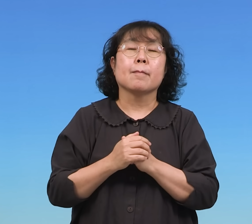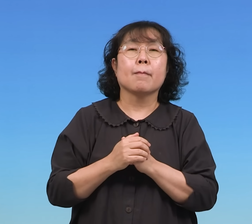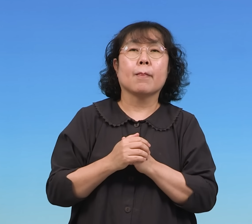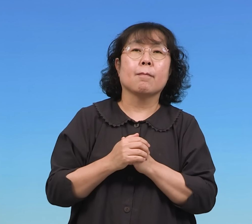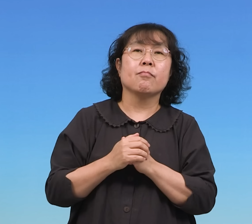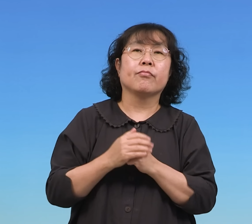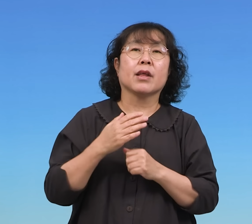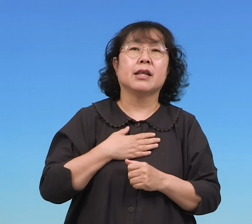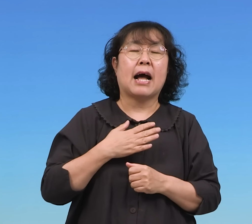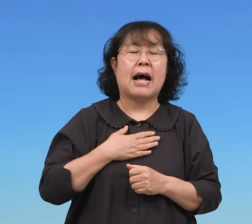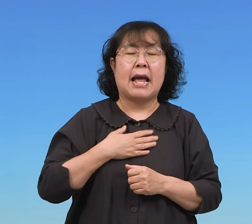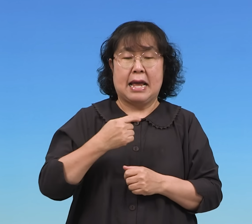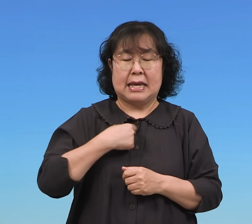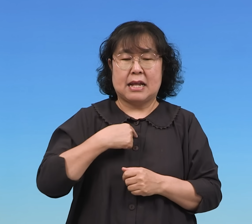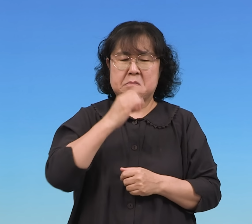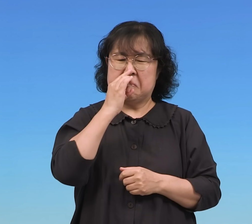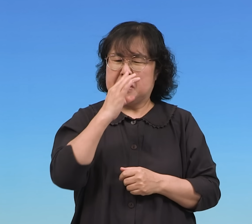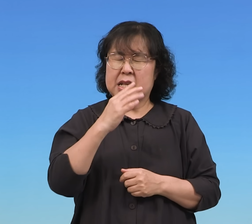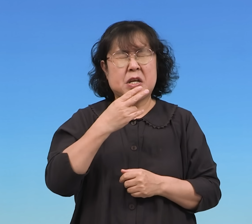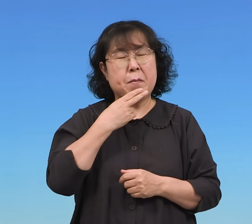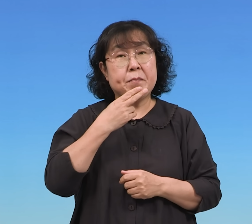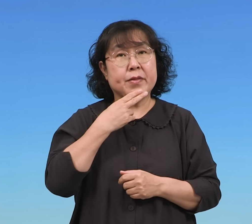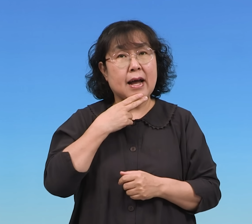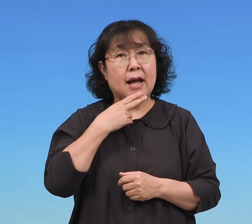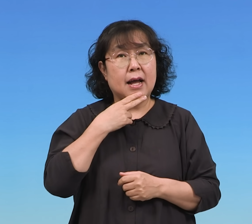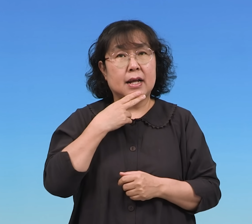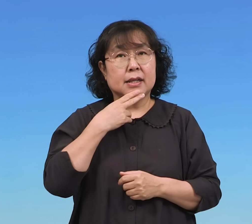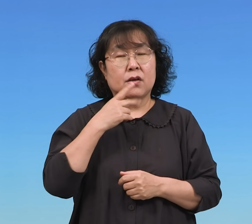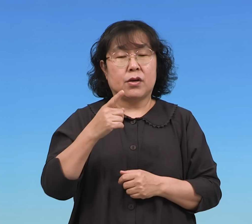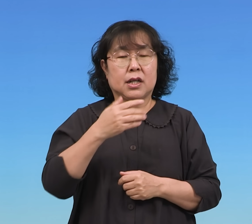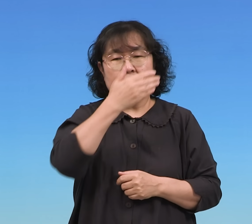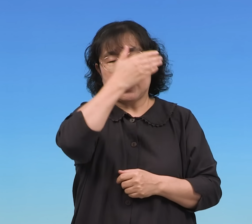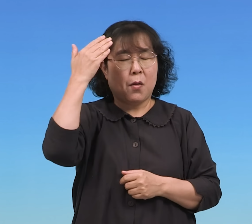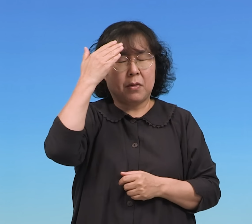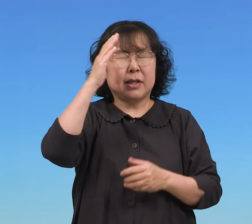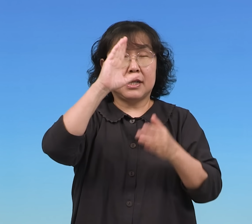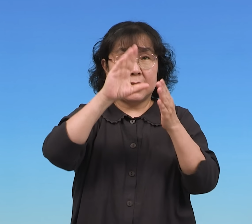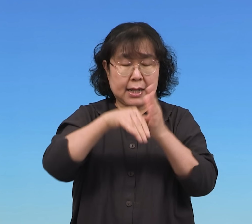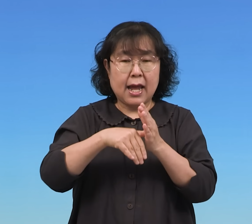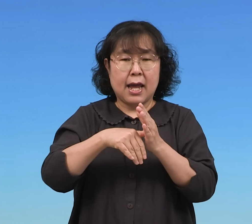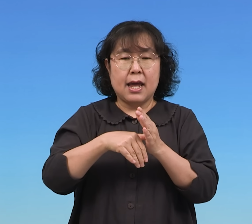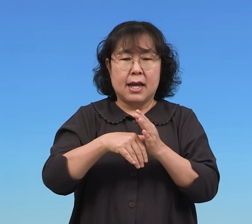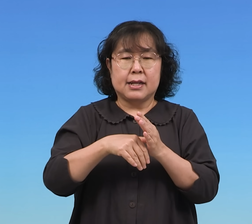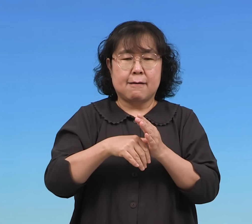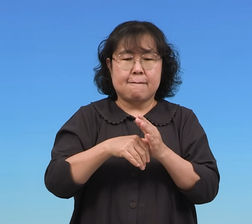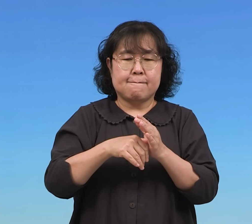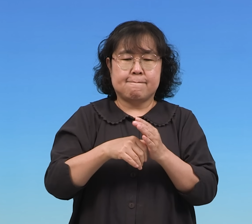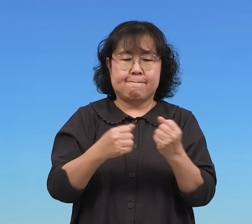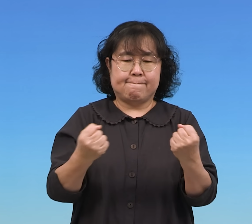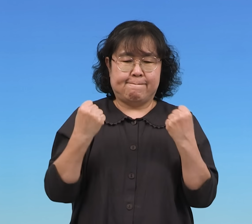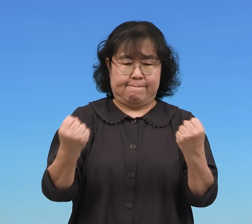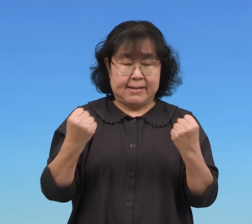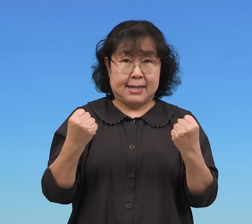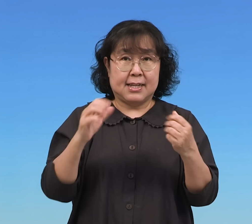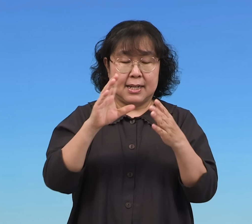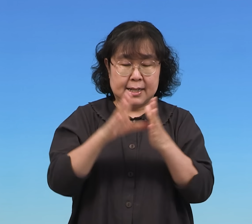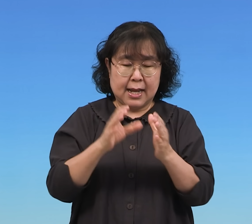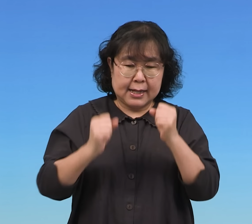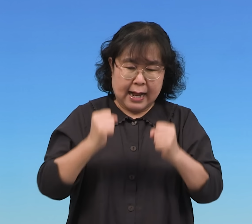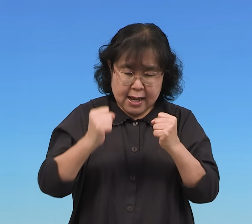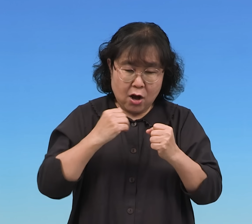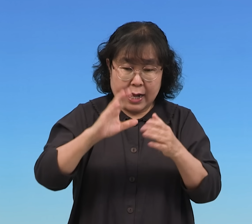이제 나의 사전에는 불가능이 없다 이거요, 우리 좀 젊었을 때 좀 패기를 가지고 그렇게 달려갈 때